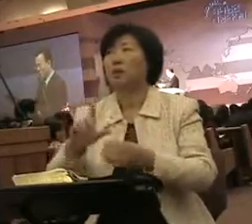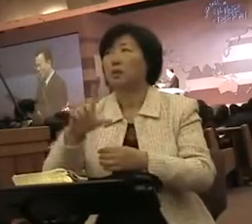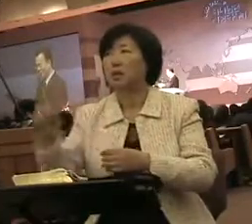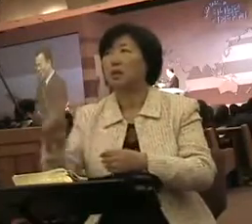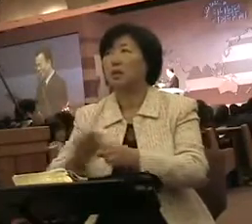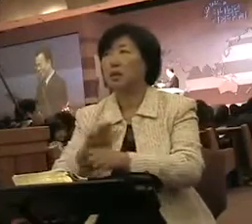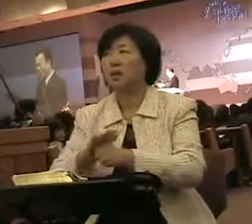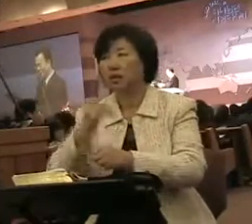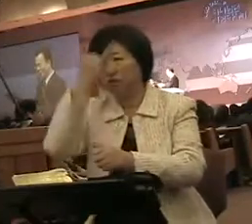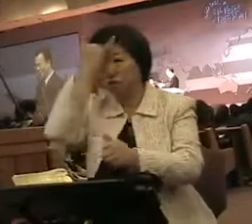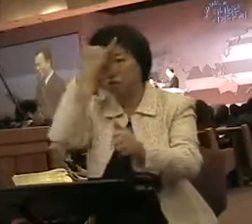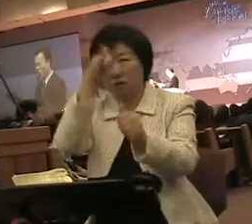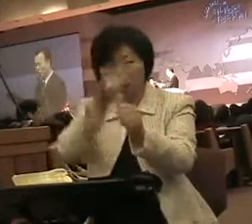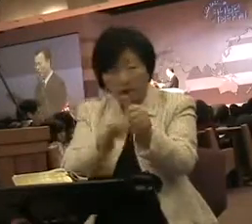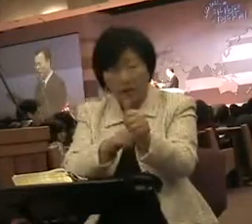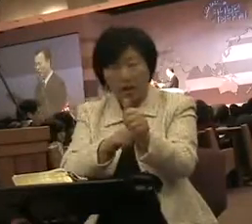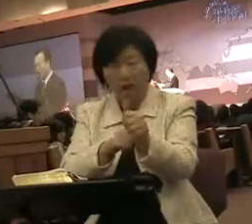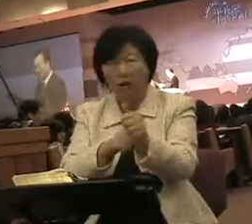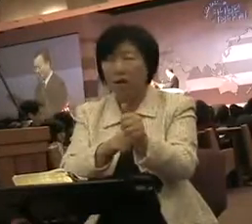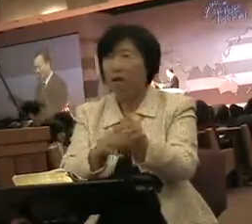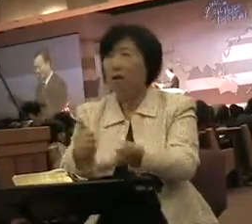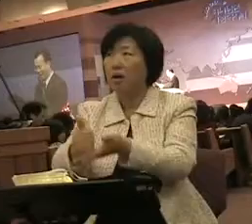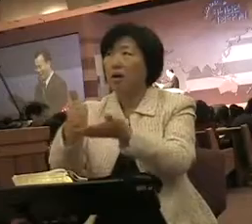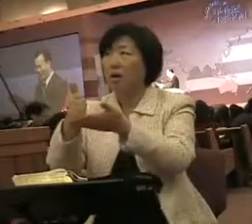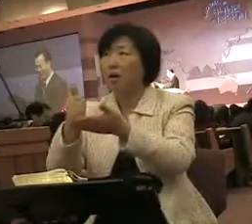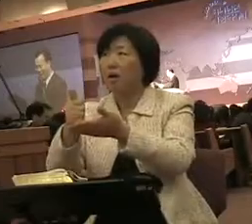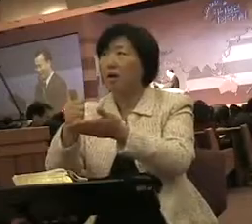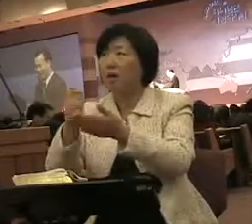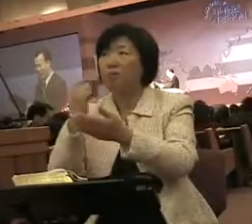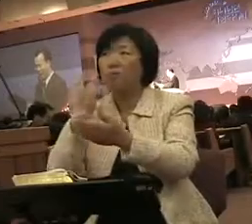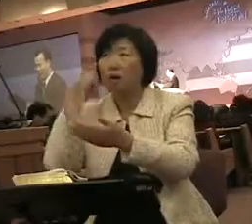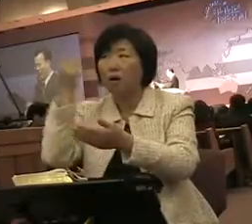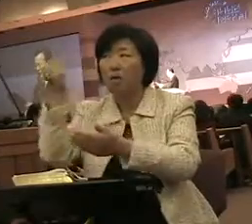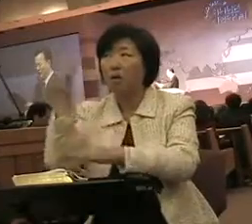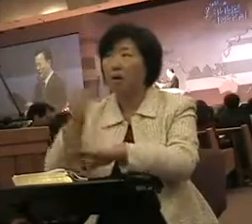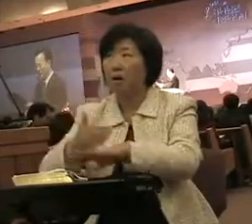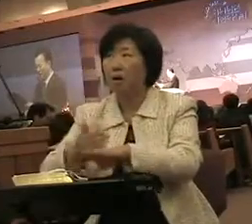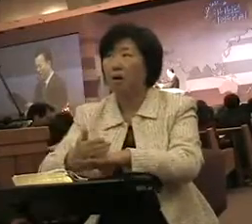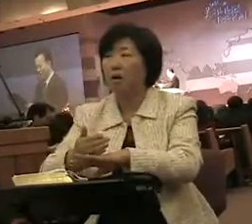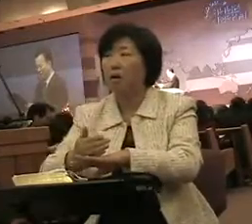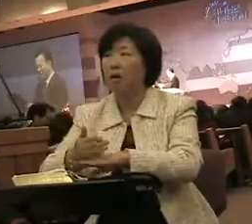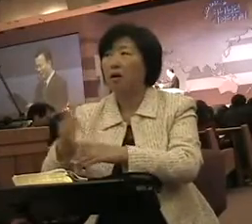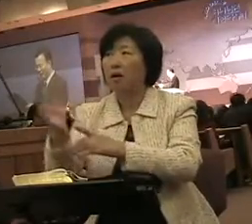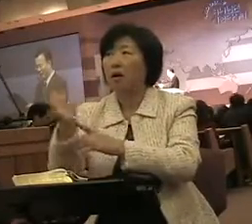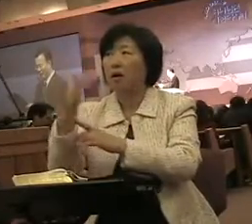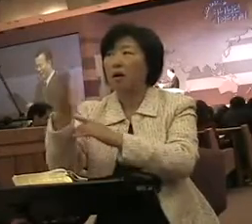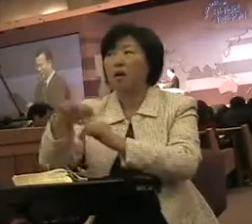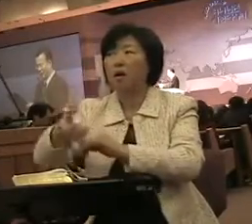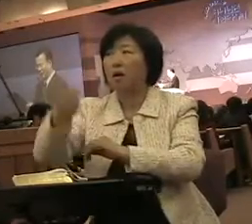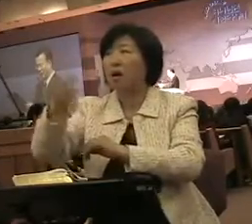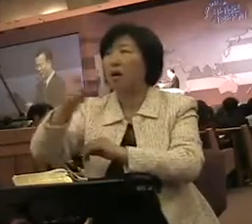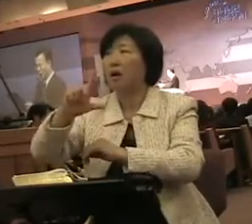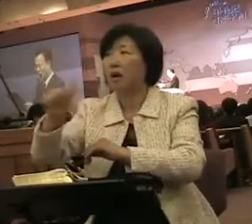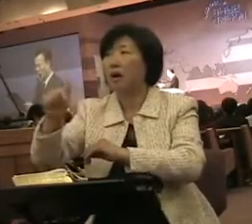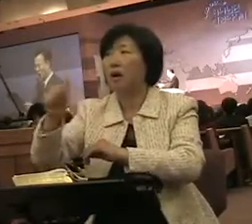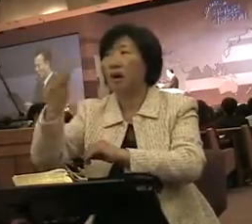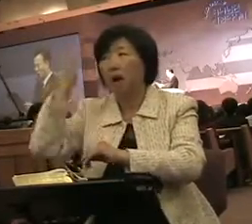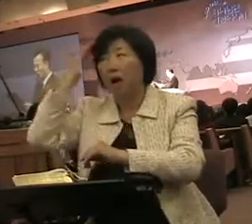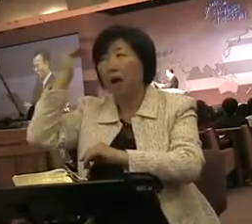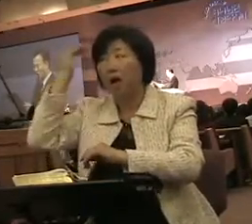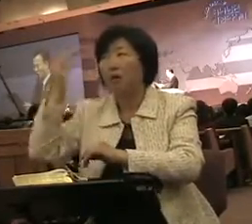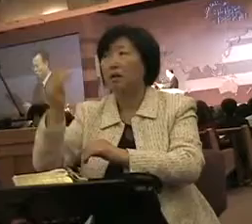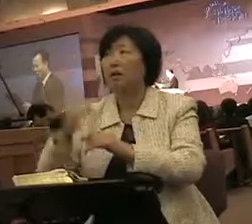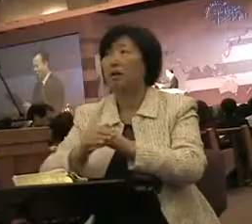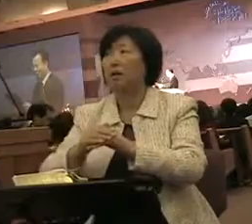섬기신 목사님의 노고에 온 교회가 감사드립니다. 이제 킹덤 드림의 깃발을 들고 LA 한인타운의